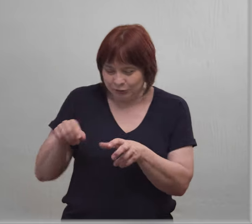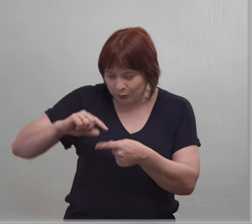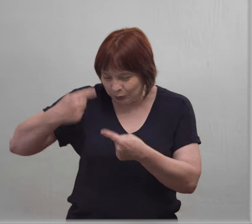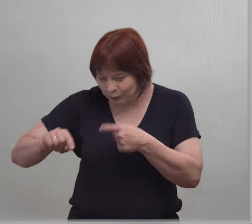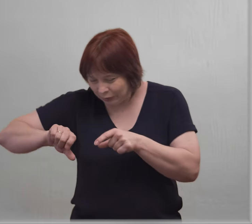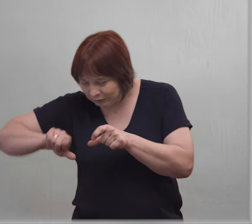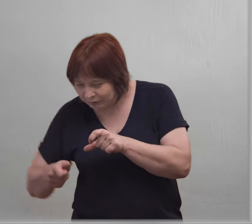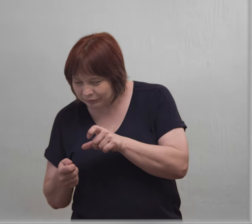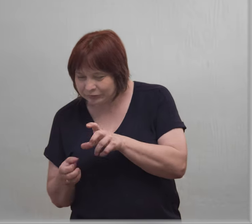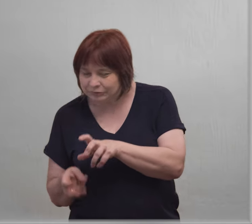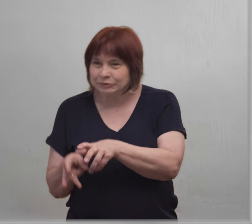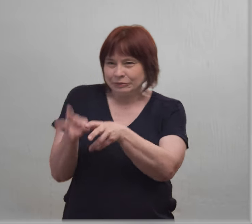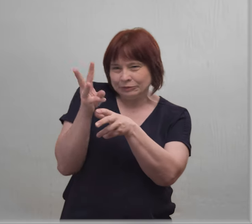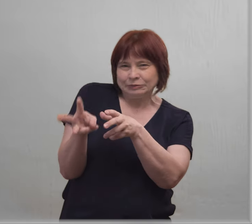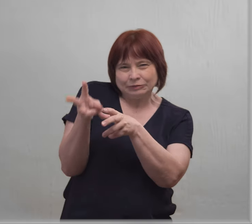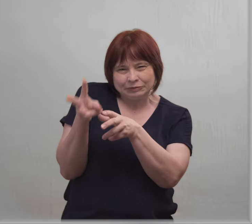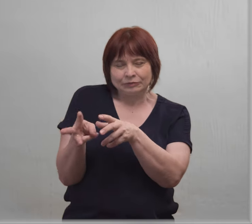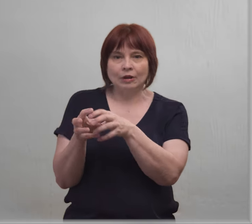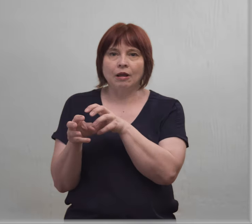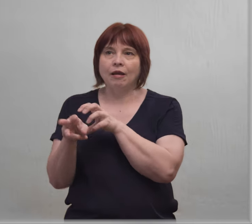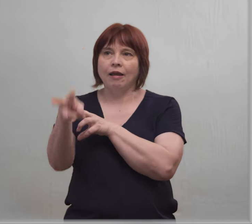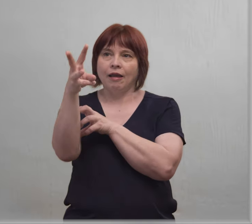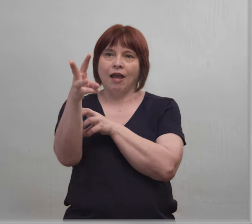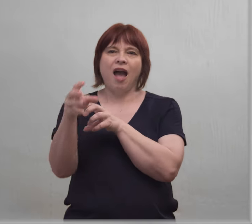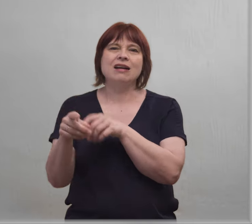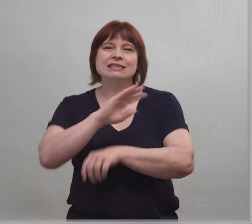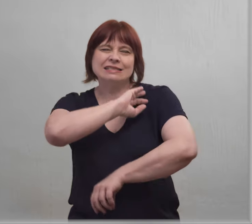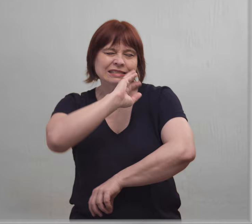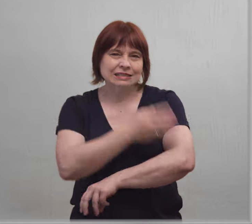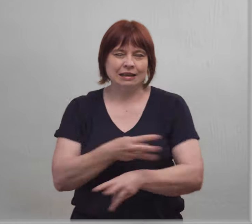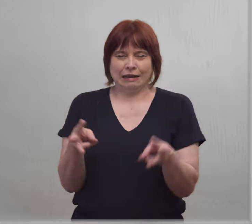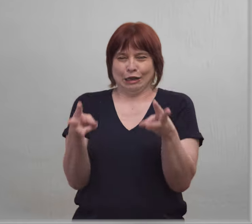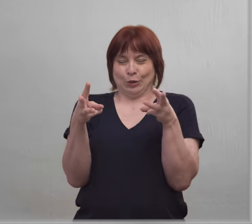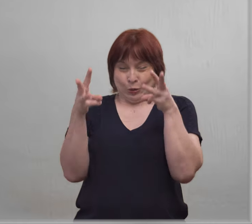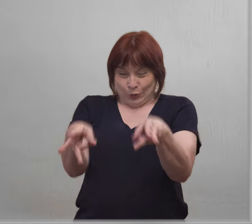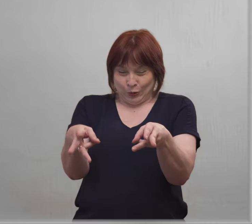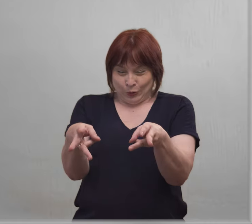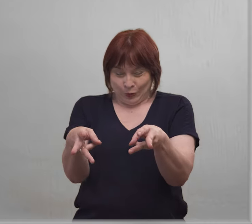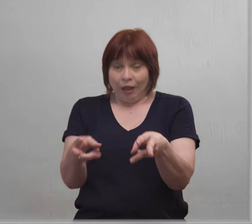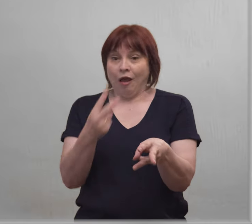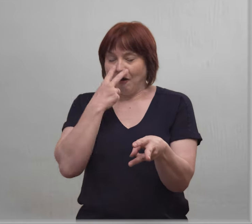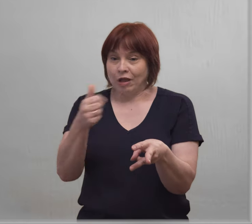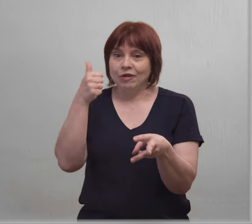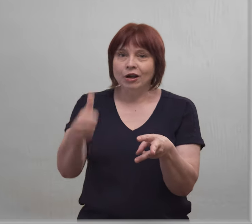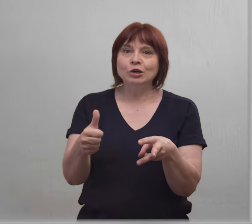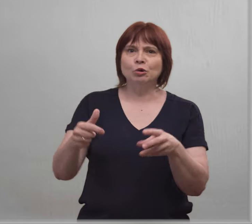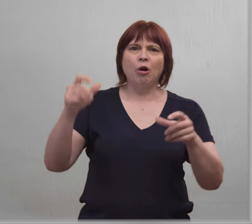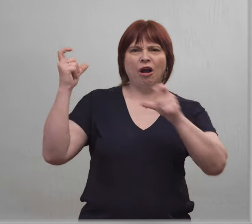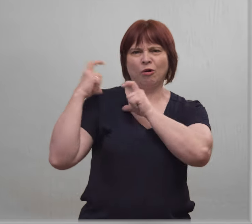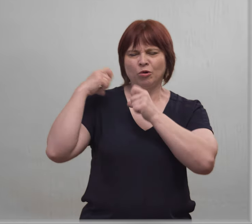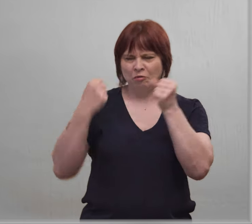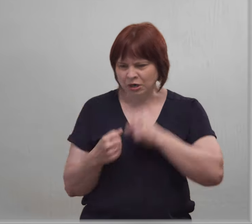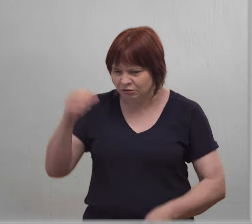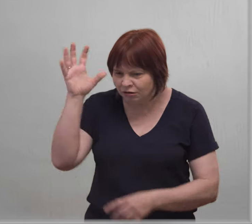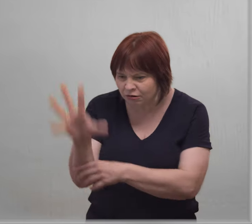потом не могу понять, что мне все дальнобойщики светят и светят. А я, оказывается, их ослеплял. Но зато я дорогу хорошо видел. И я извинялся постоянно.